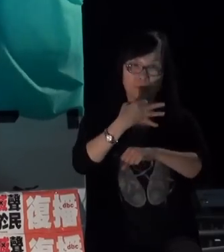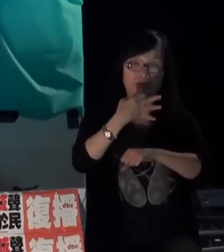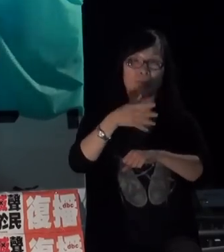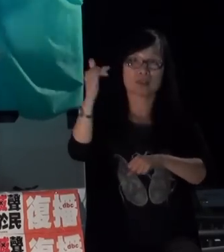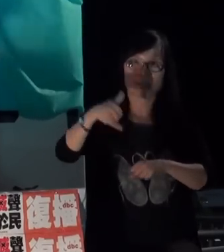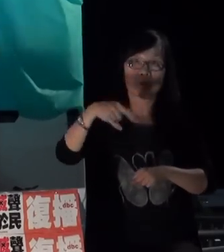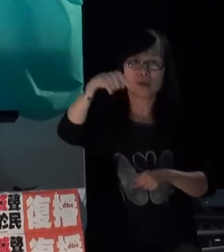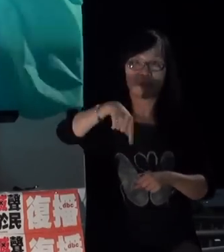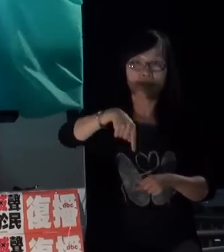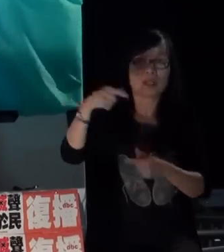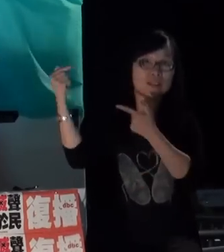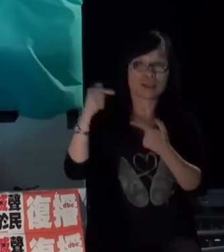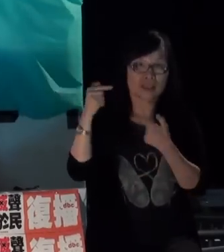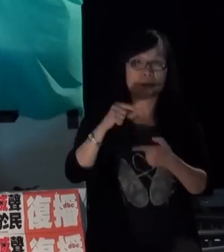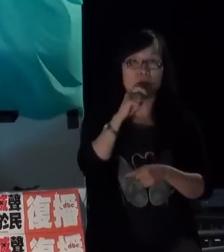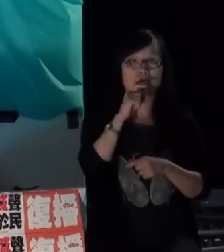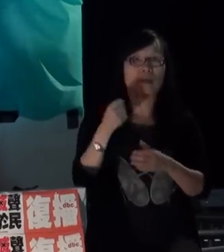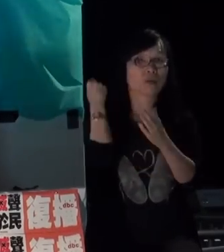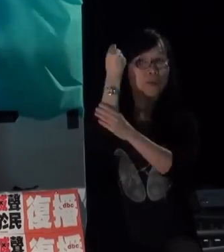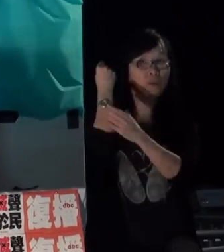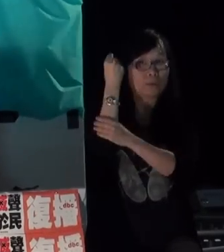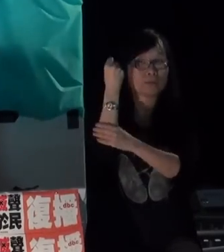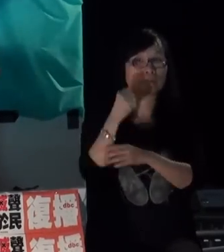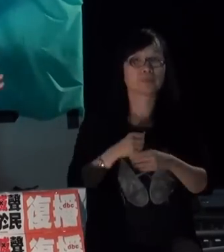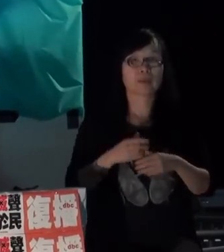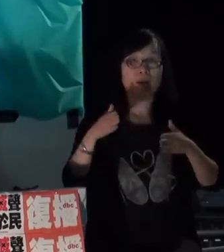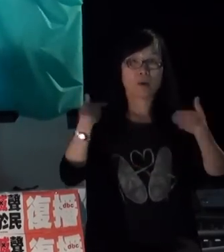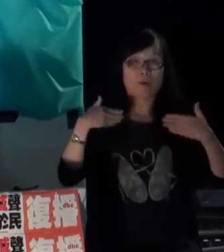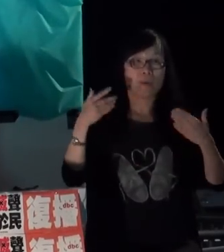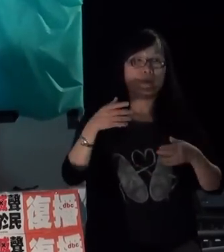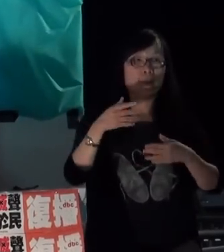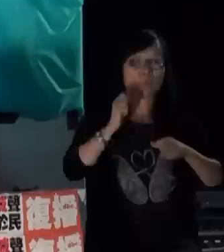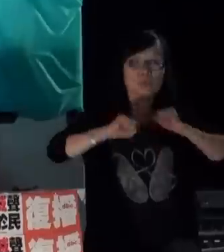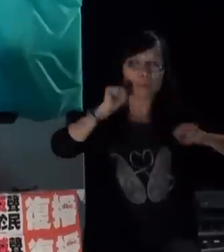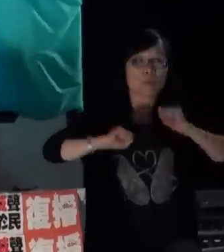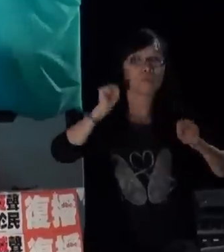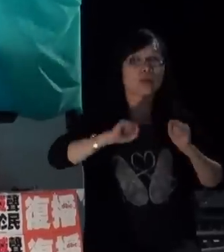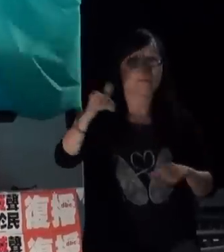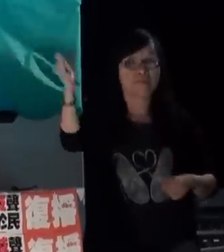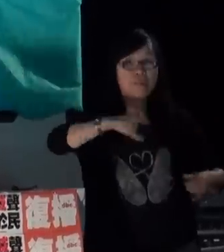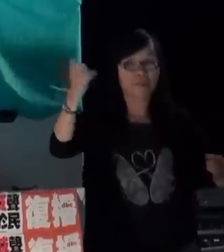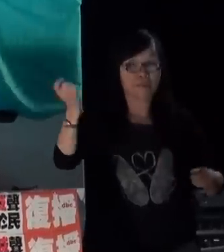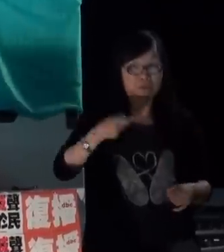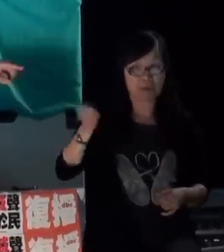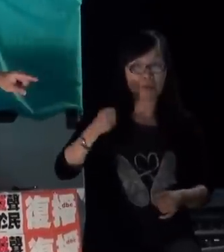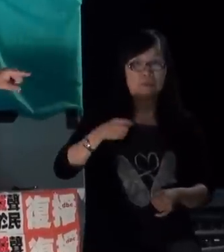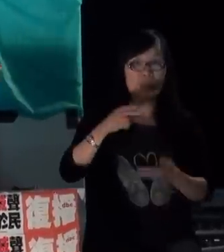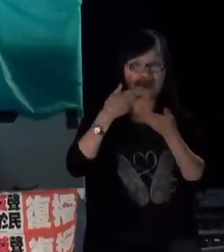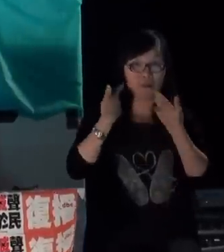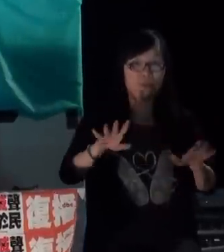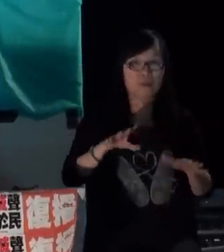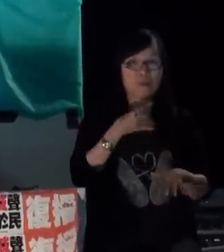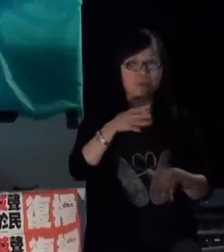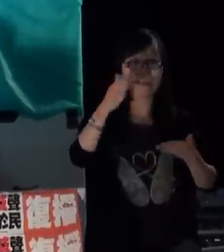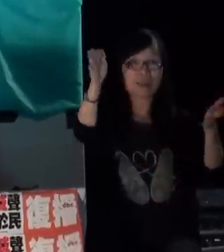哋今日都仍然會有繼續我哋嘅抗爭活動嘅。請大家盡量過嚟，今晚好即刻過嚟啦嚇！嗱，食完嗰飯即刻過嚟，未食